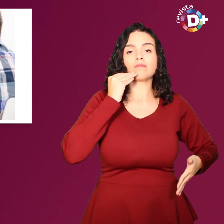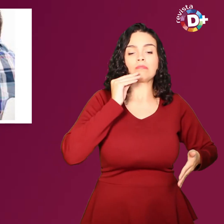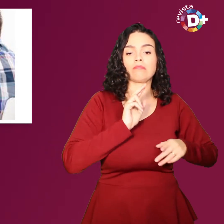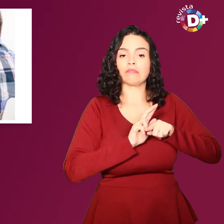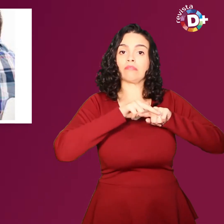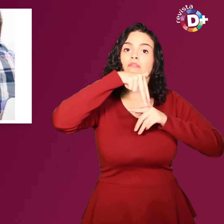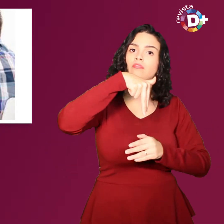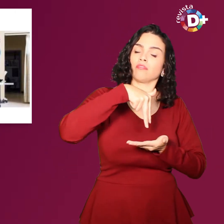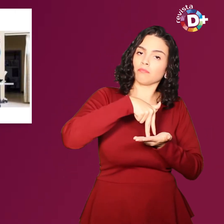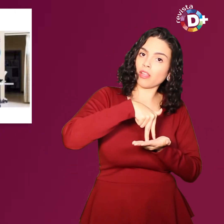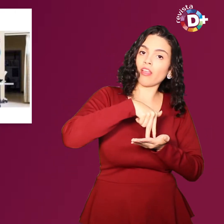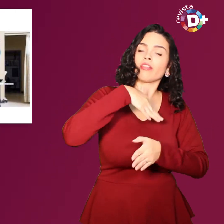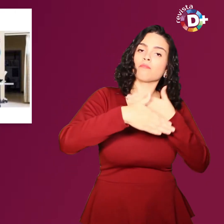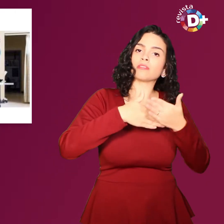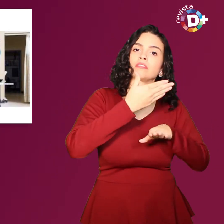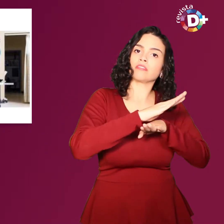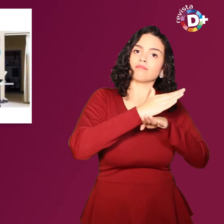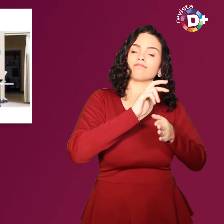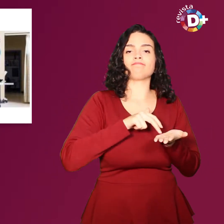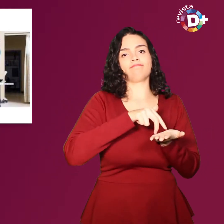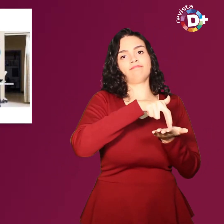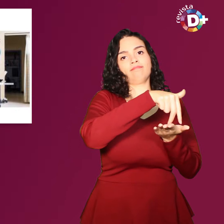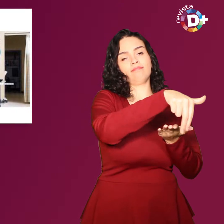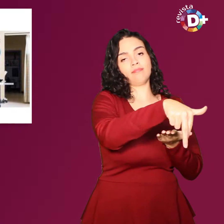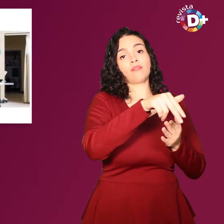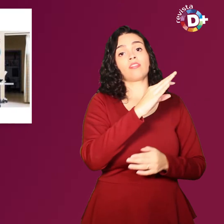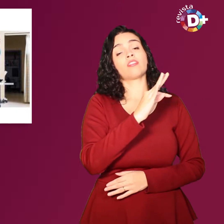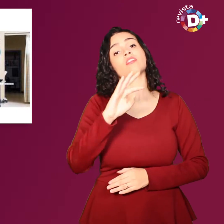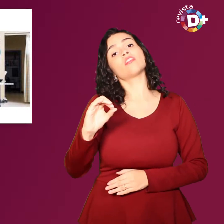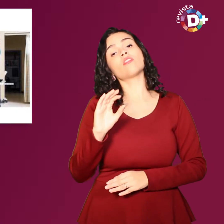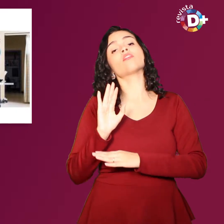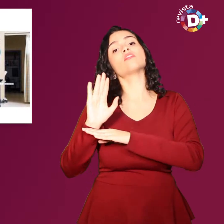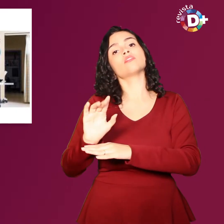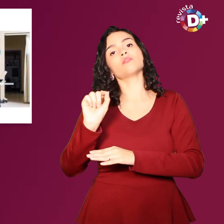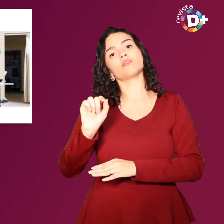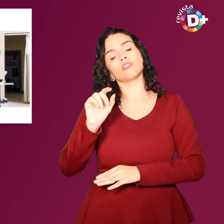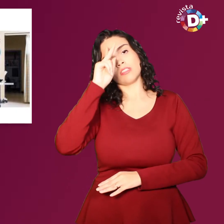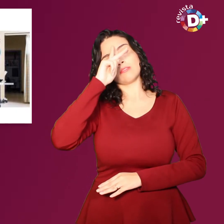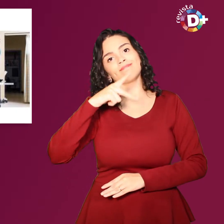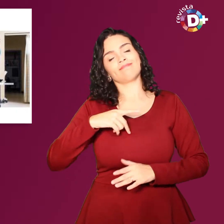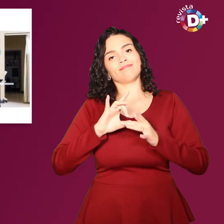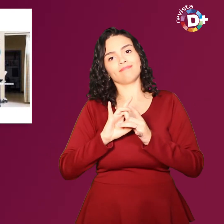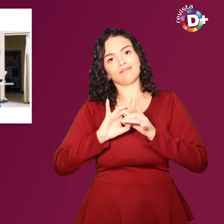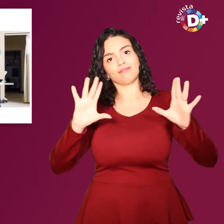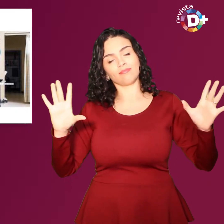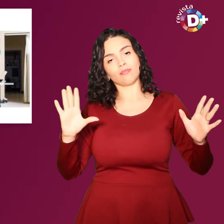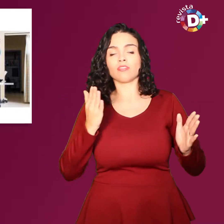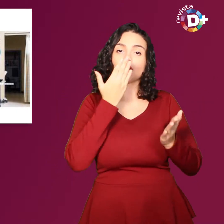dela para ficar em pé e em seguida voltar a andar. Já a terapia ocupacional vai estimular a autonomia, seja na hora de